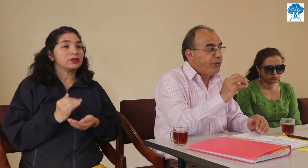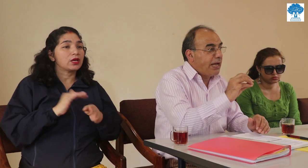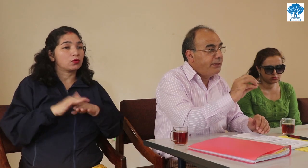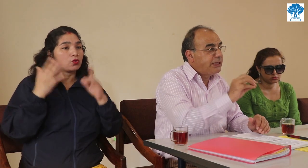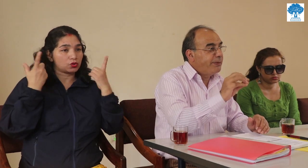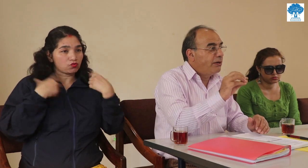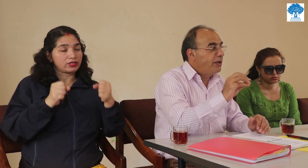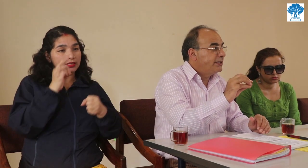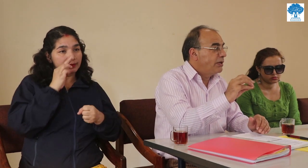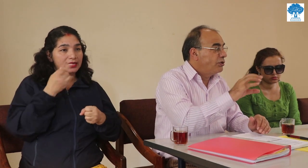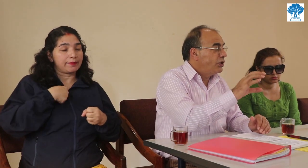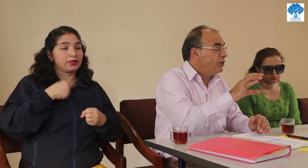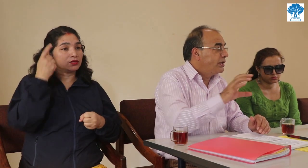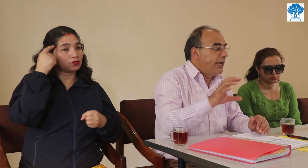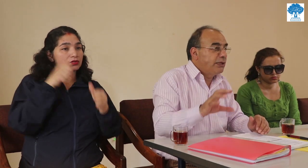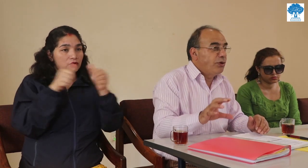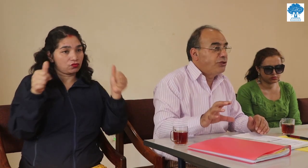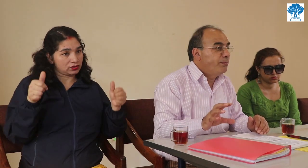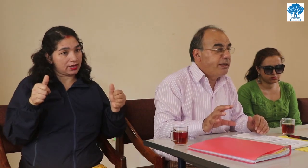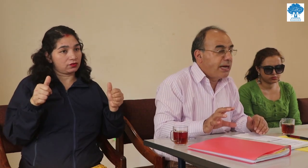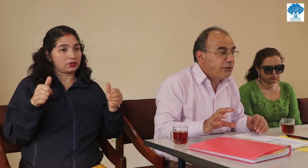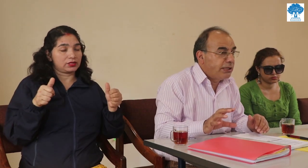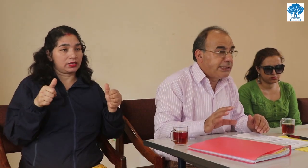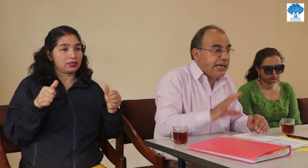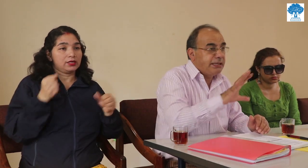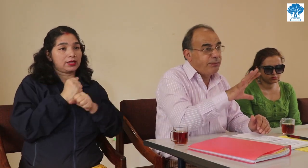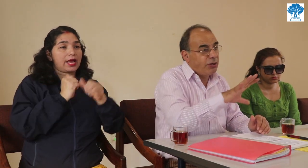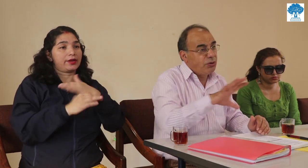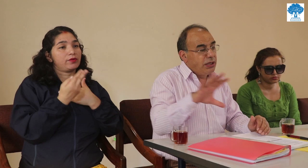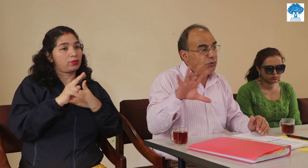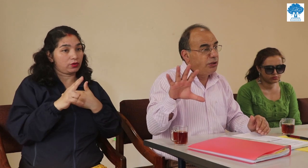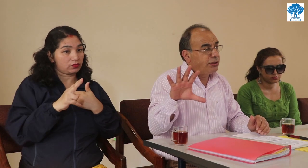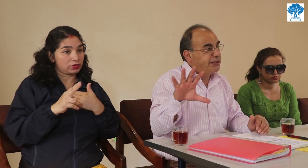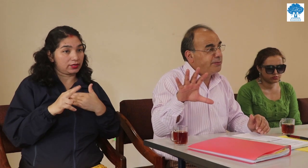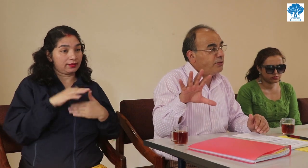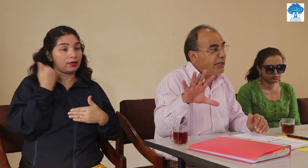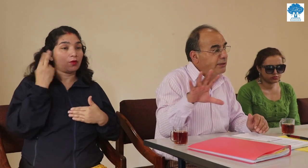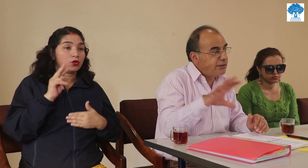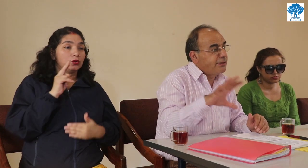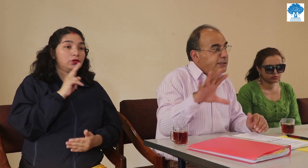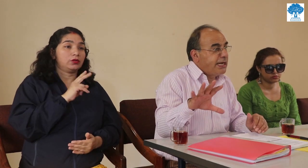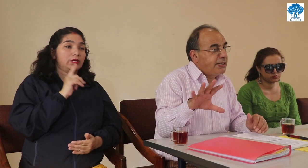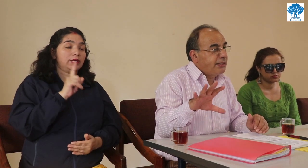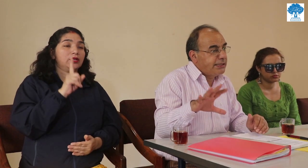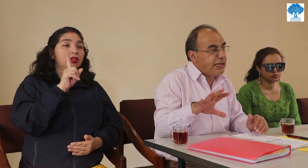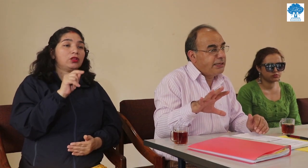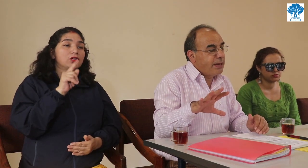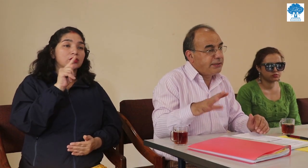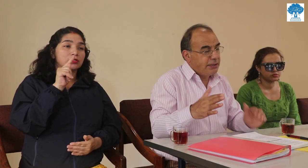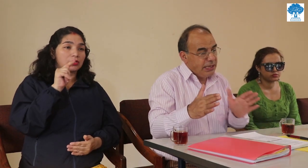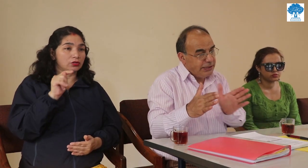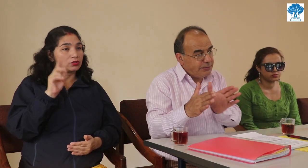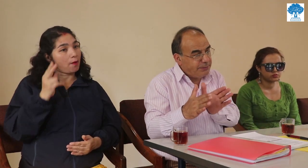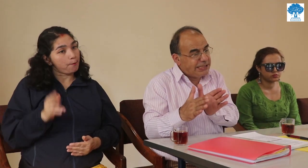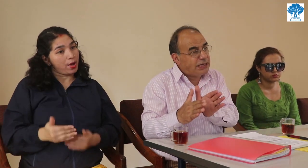चाहिँ हामीले एक्सपेक्ट गरेअनुसारको चाहिँ न्युनेटल हेल्थको एचिभमेन्ट स्ट्याग्नेट भयो. 2 दशकसम्म 1 दशकसम्म स्ट्याग्नेट भएको